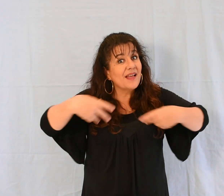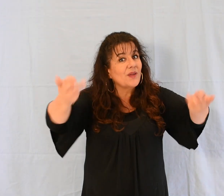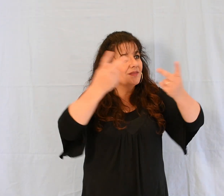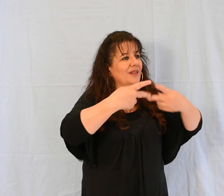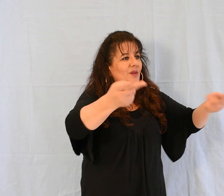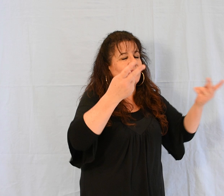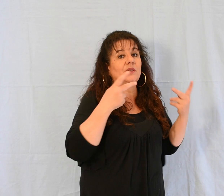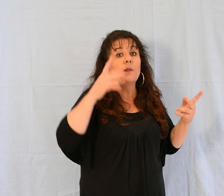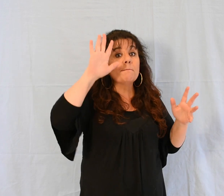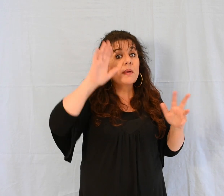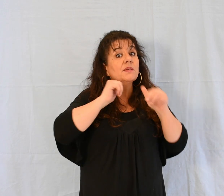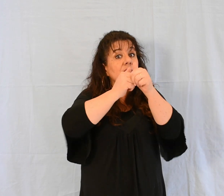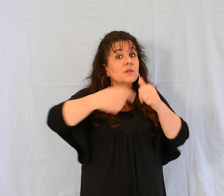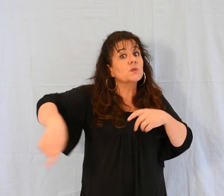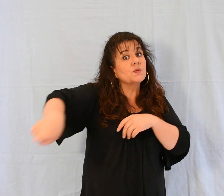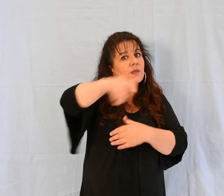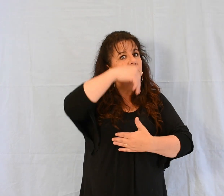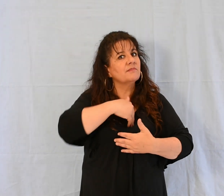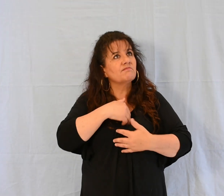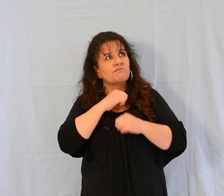ils étaient capables de l'entendre.